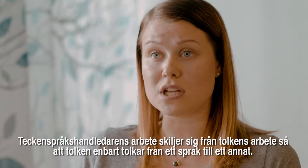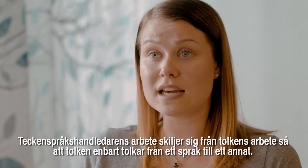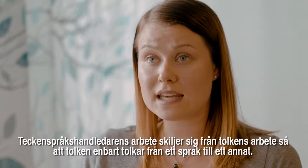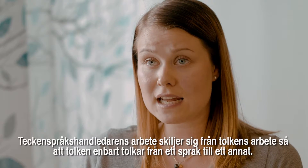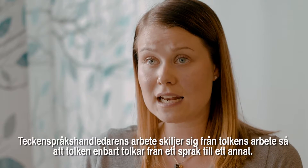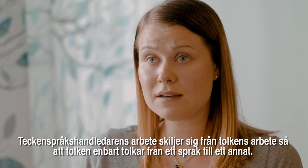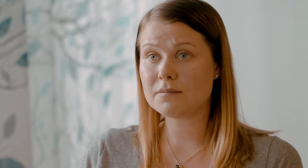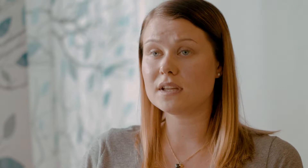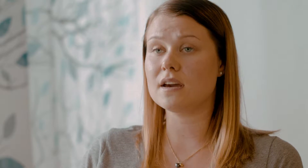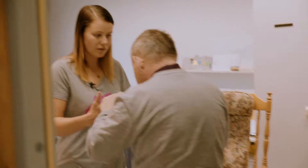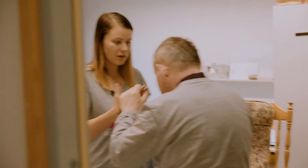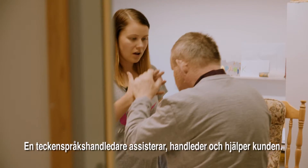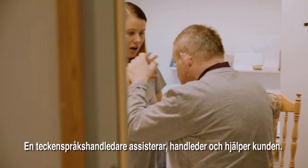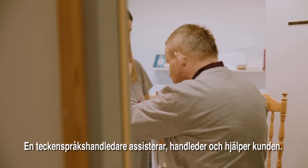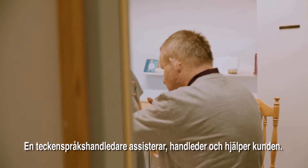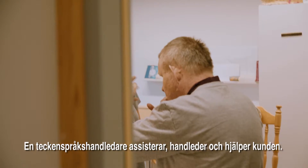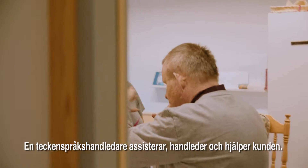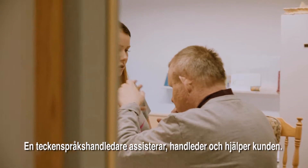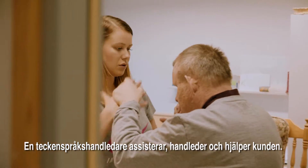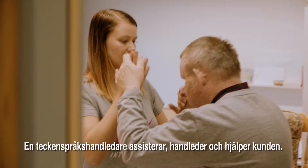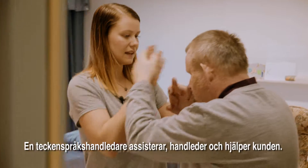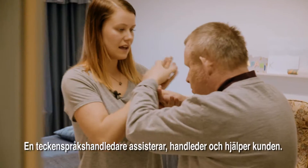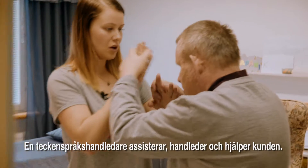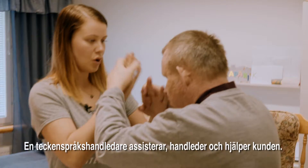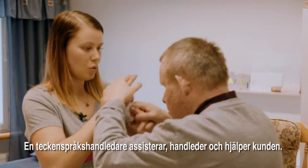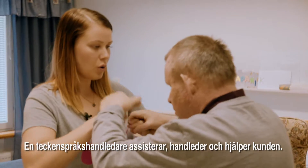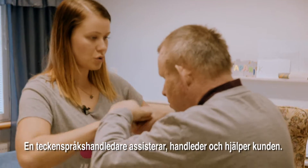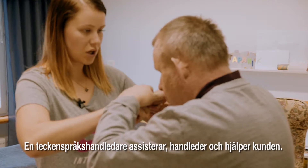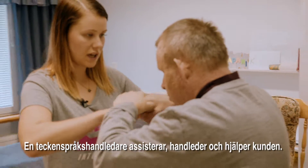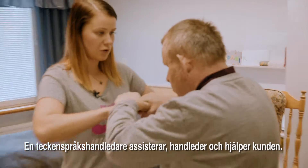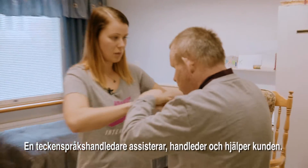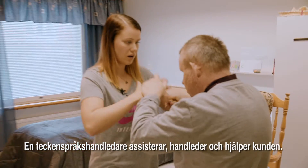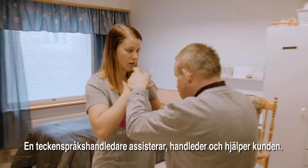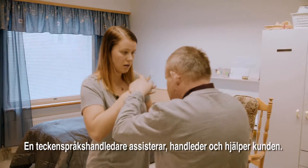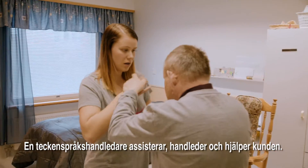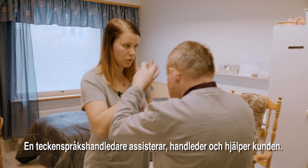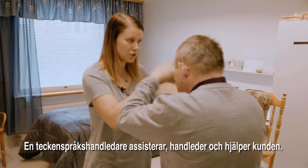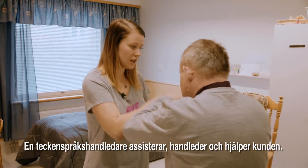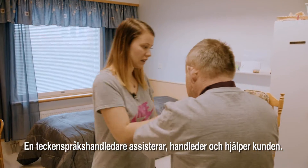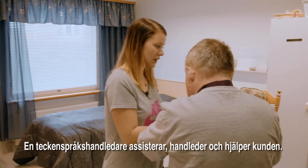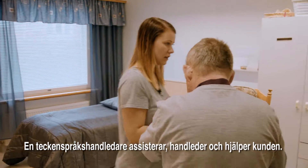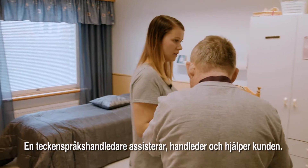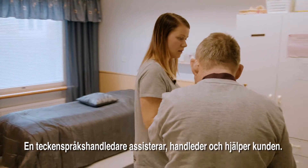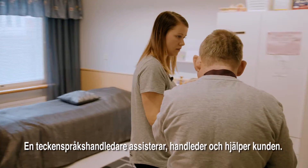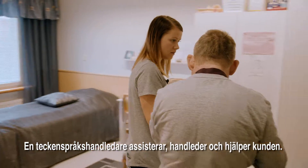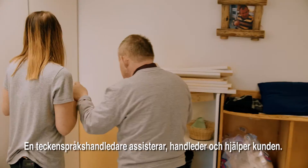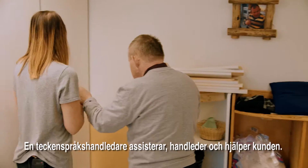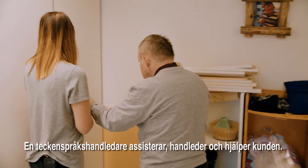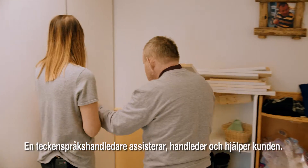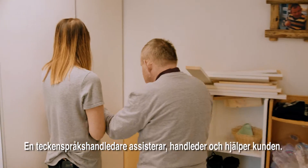toiselle kielelle. Ja sitten viittomakielen ohjaaja on se, joka avustaa ja ohjaa ja auttaa sitä asiakasta.